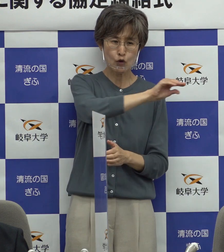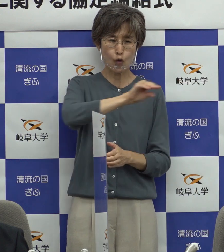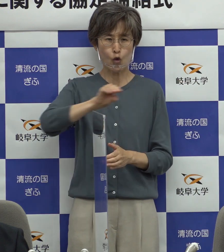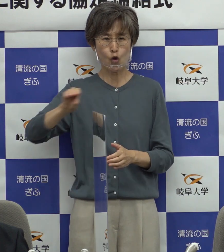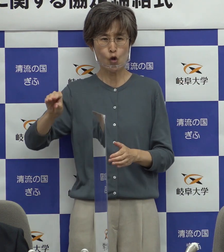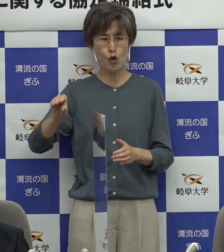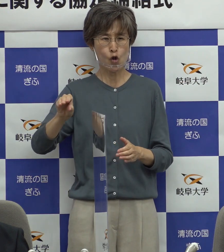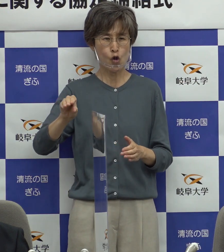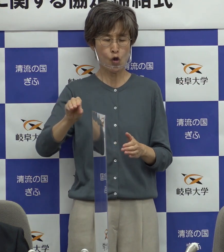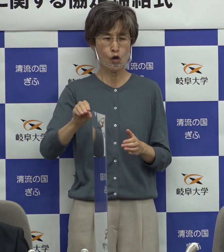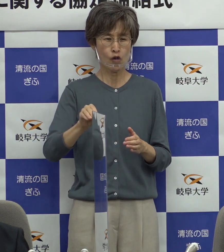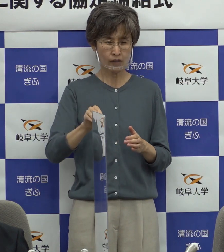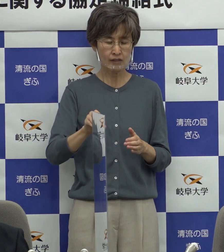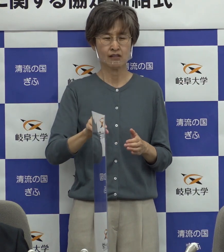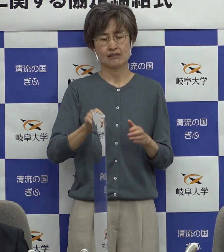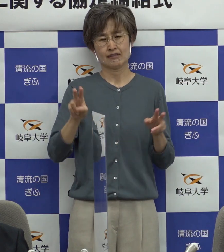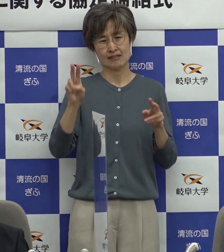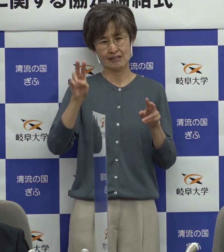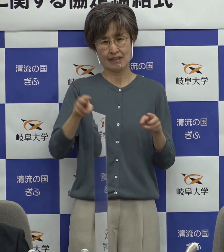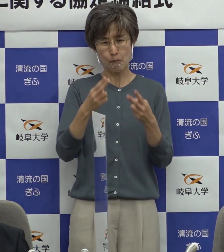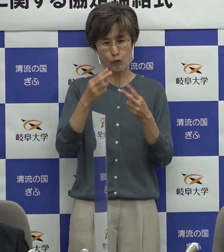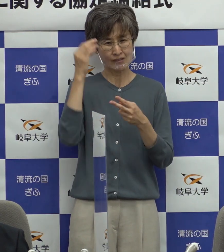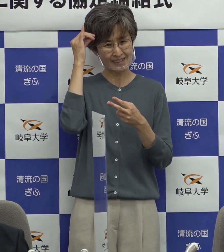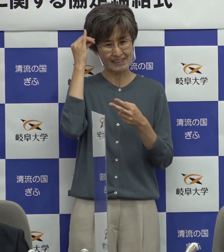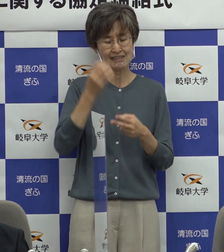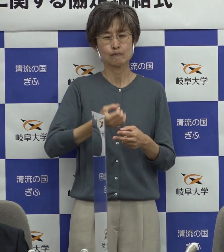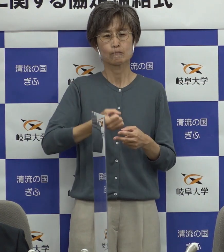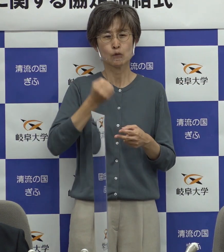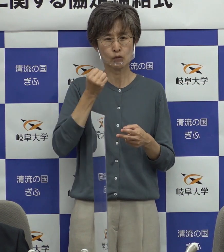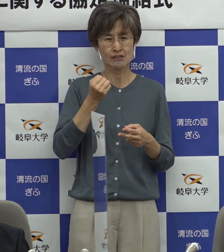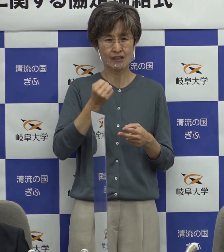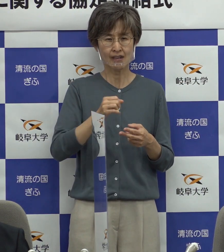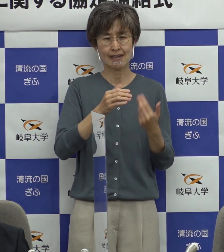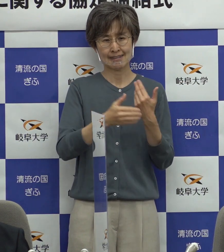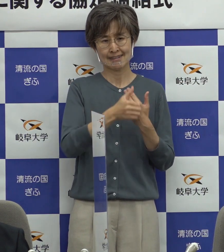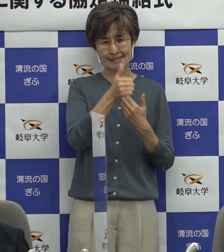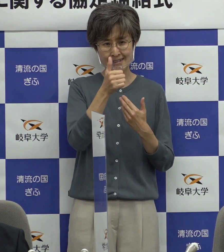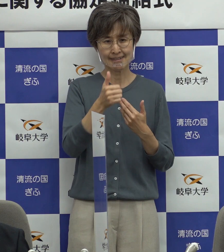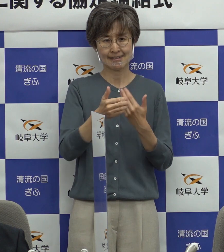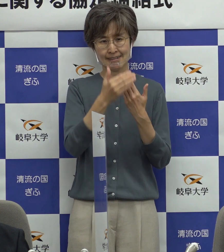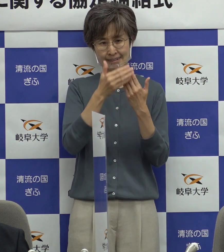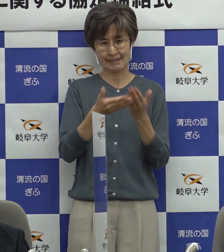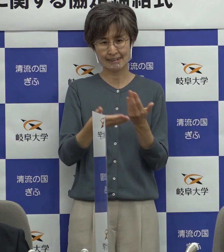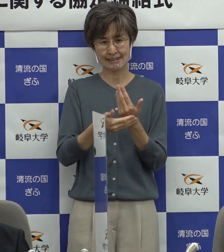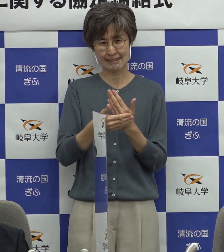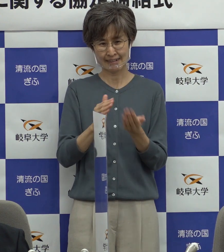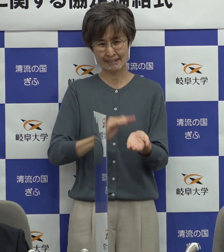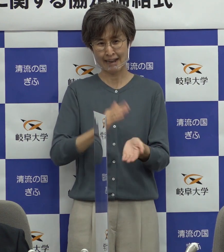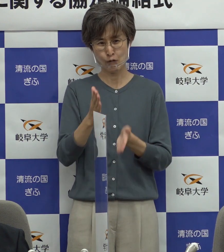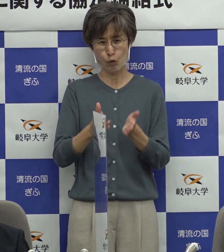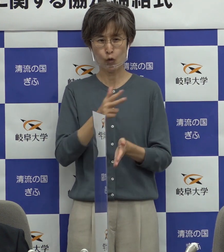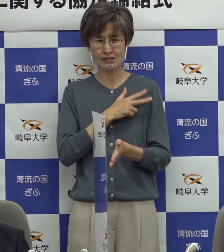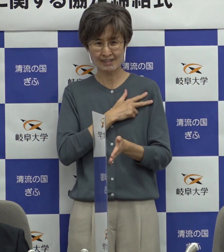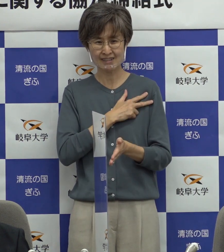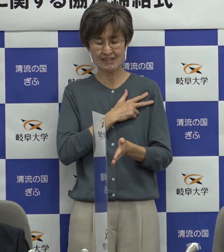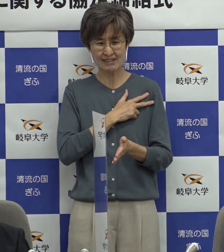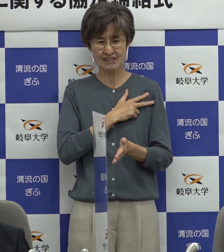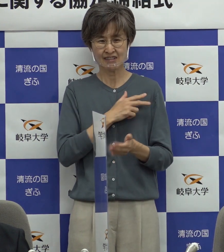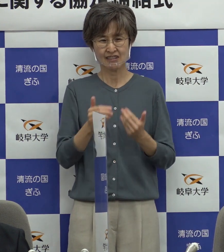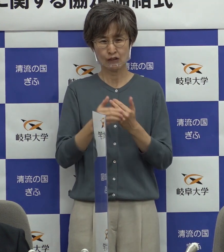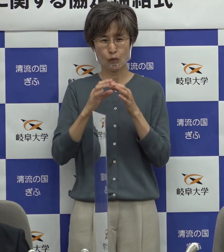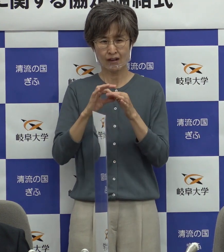う医師、看護師、薬剤師、その他医療従事者を育てておく必要が大変強くなってきているわけでございます